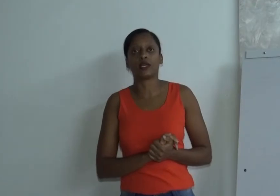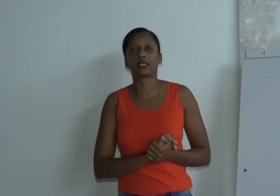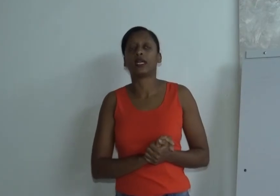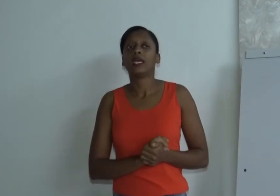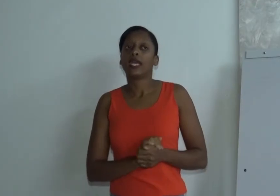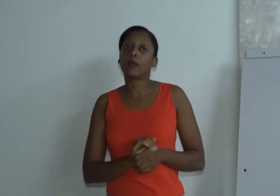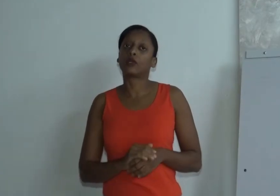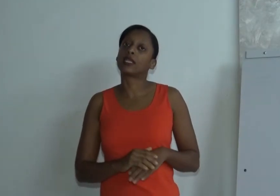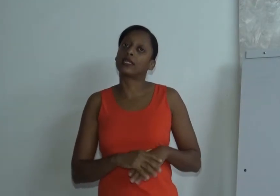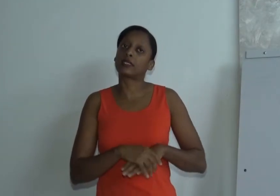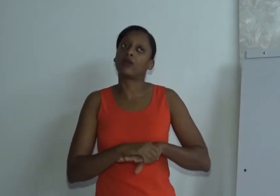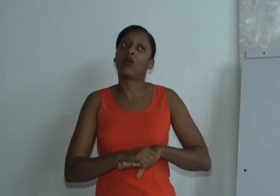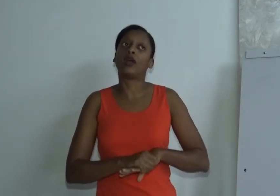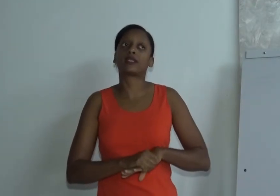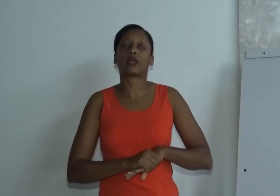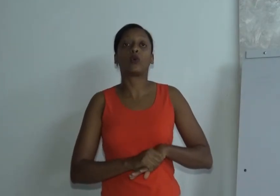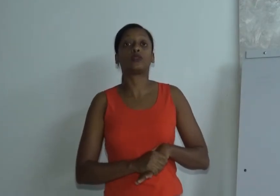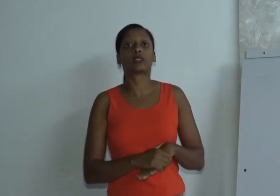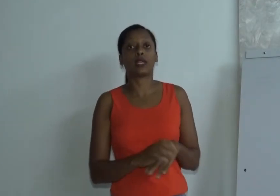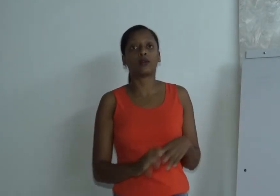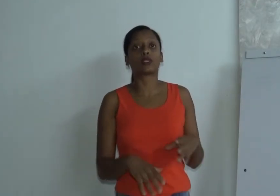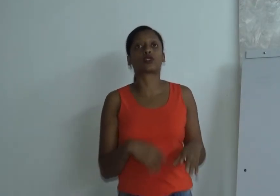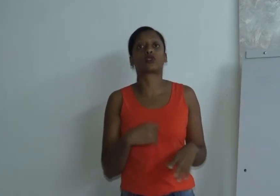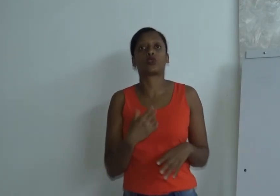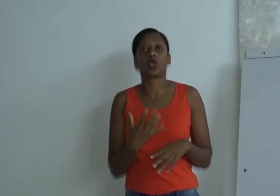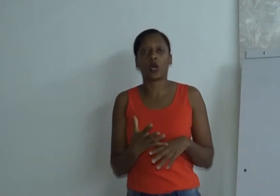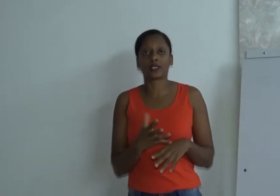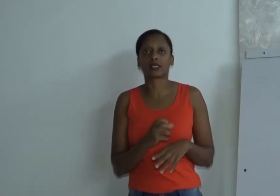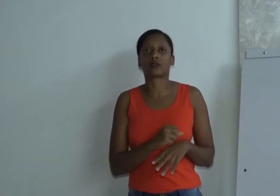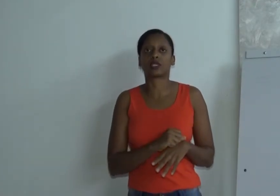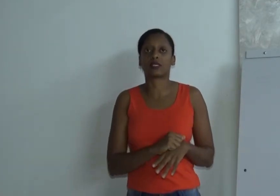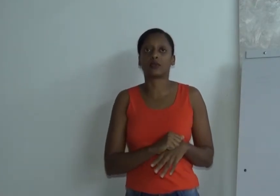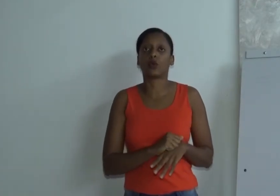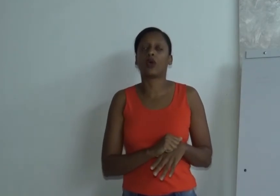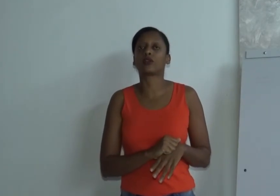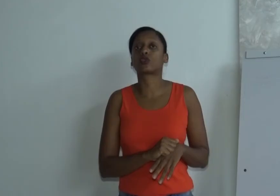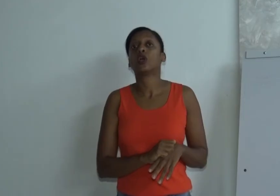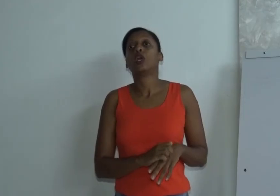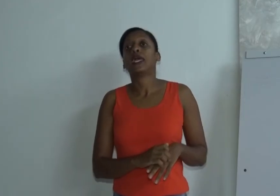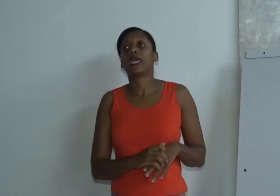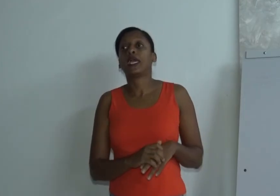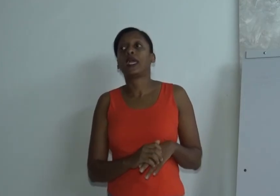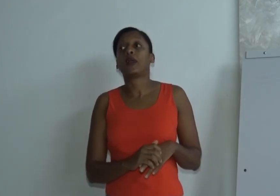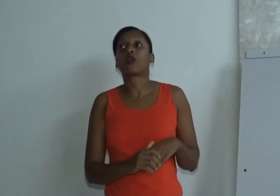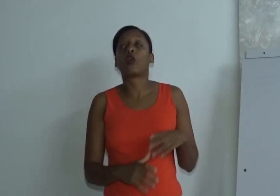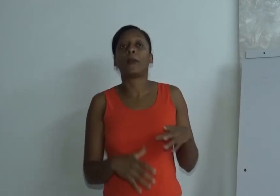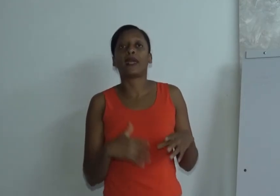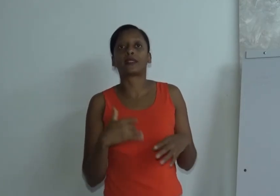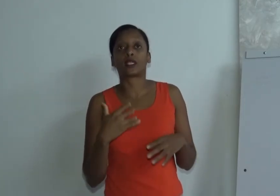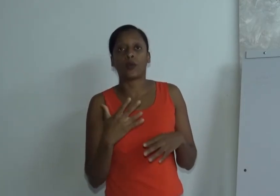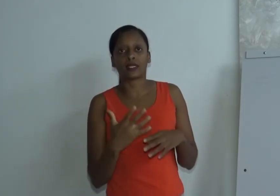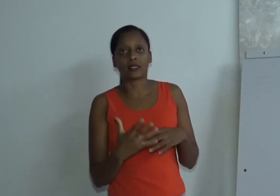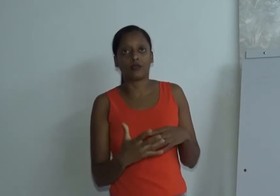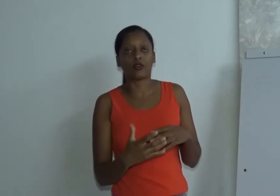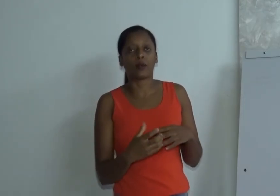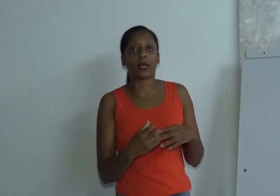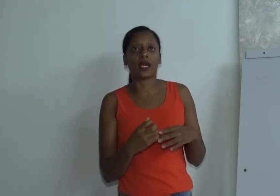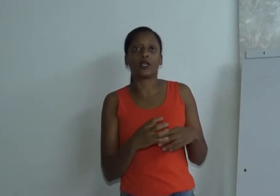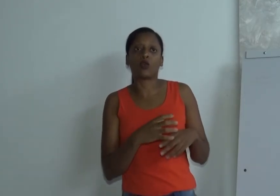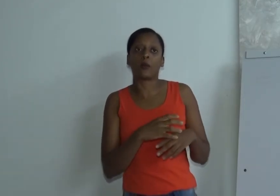óssea. Remodelação óssea, quando células nossas do tecido ósseo começam a se formar, eu